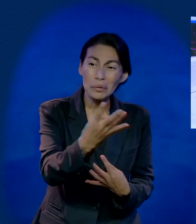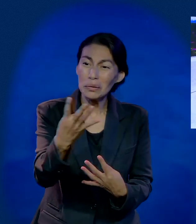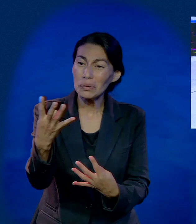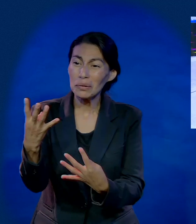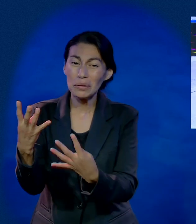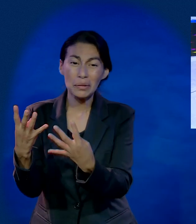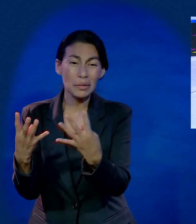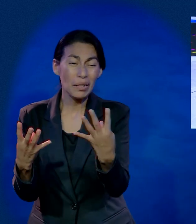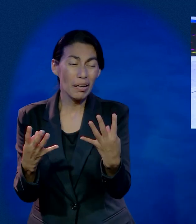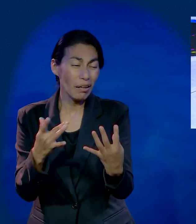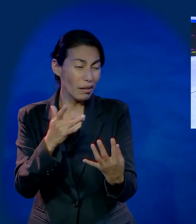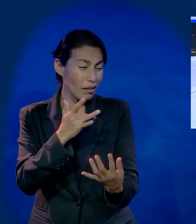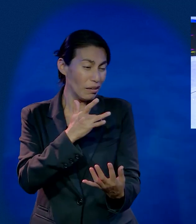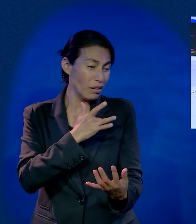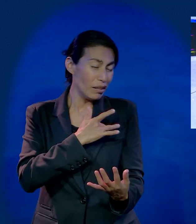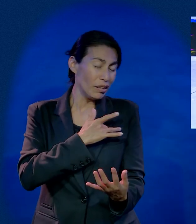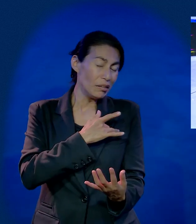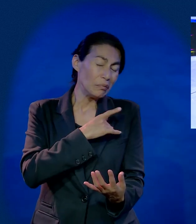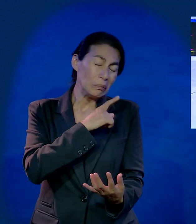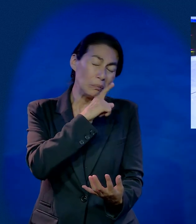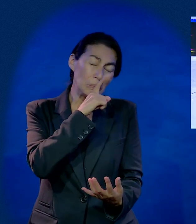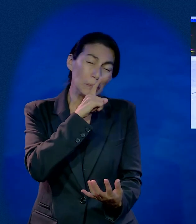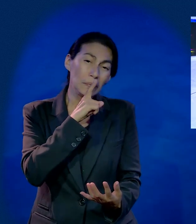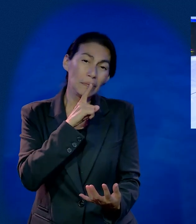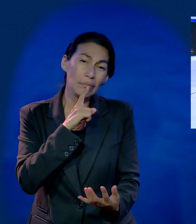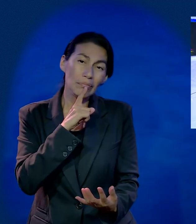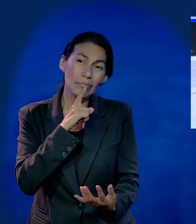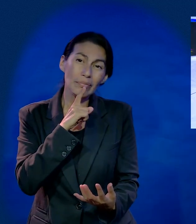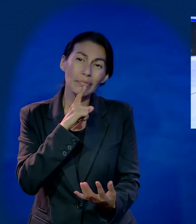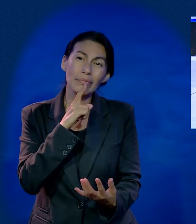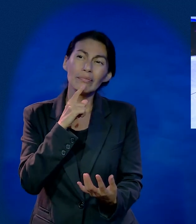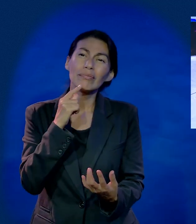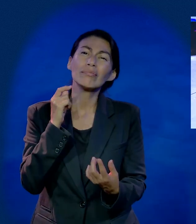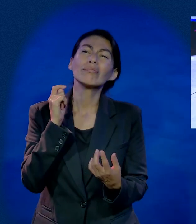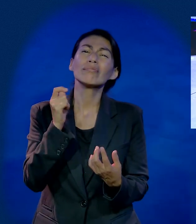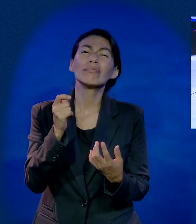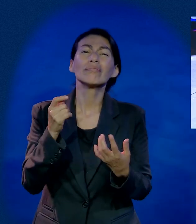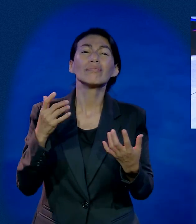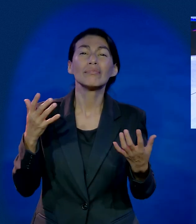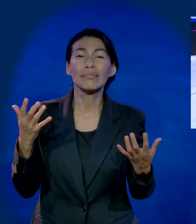Ya basta de mentirle al corazón.